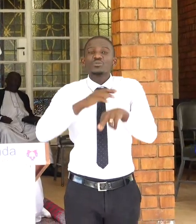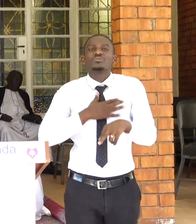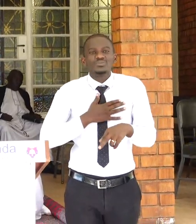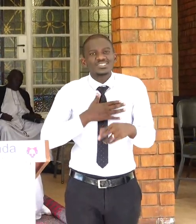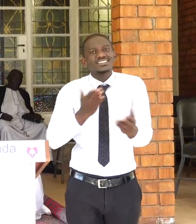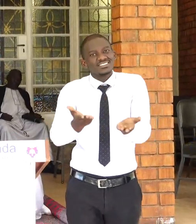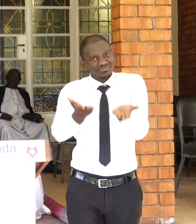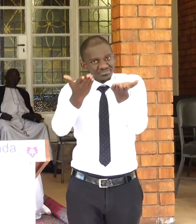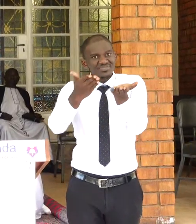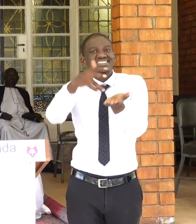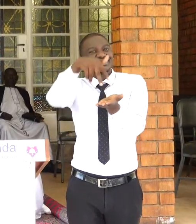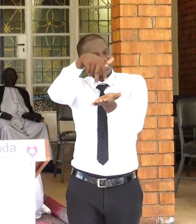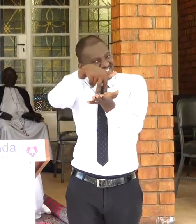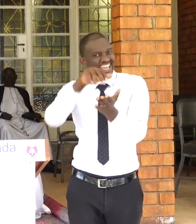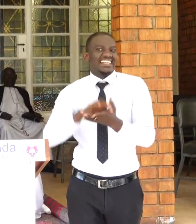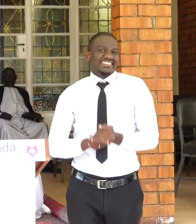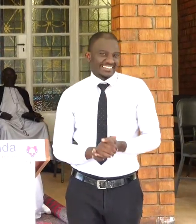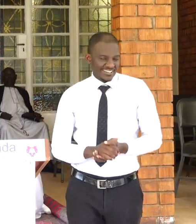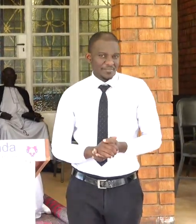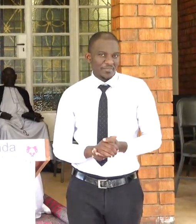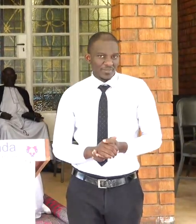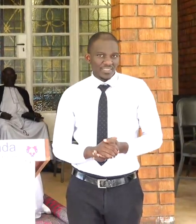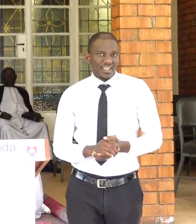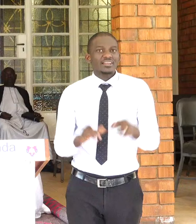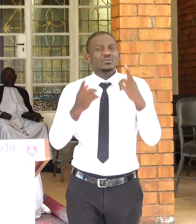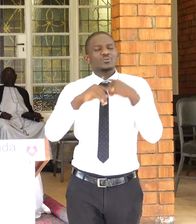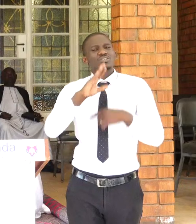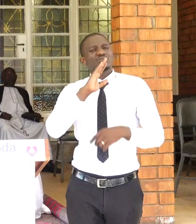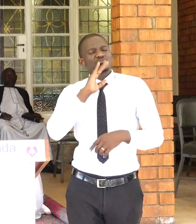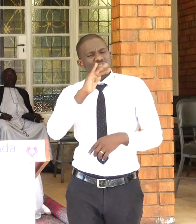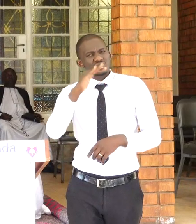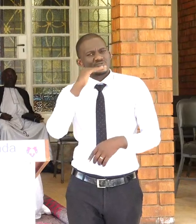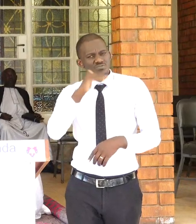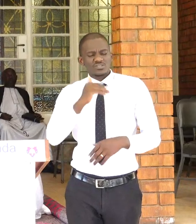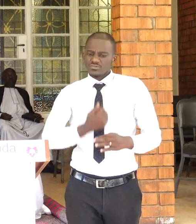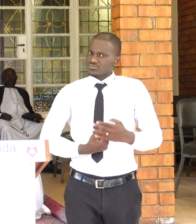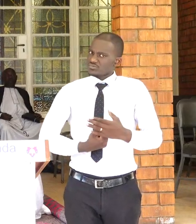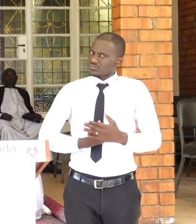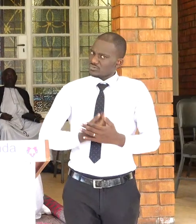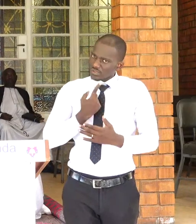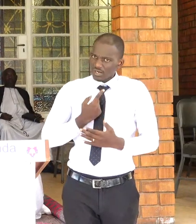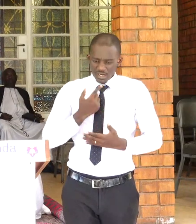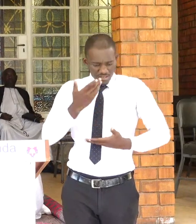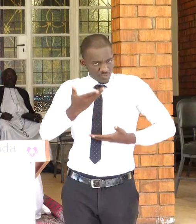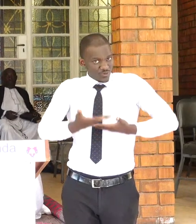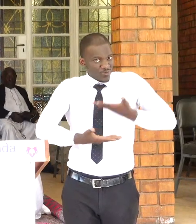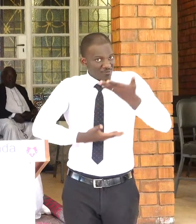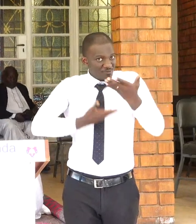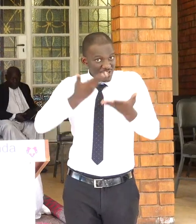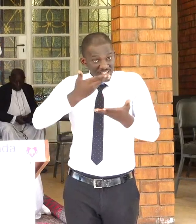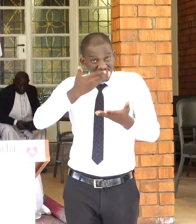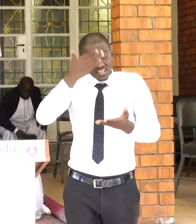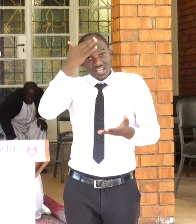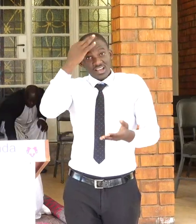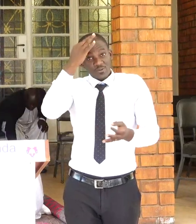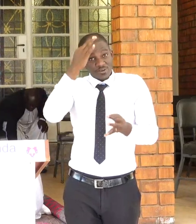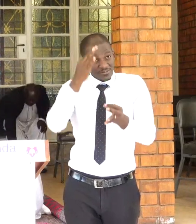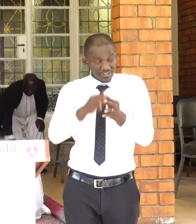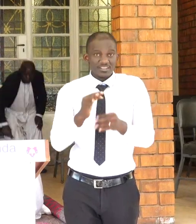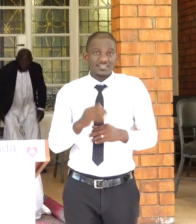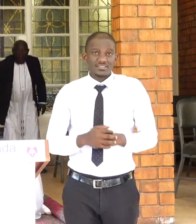byo ate nga twogeza buvumu twatule kye tukkiriza bigambo